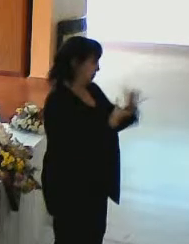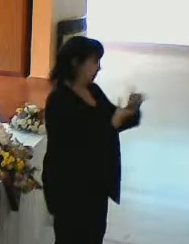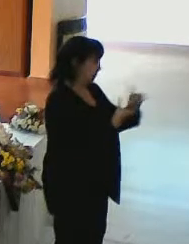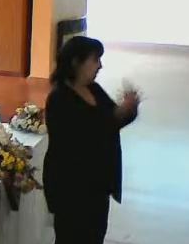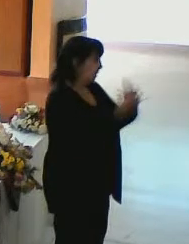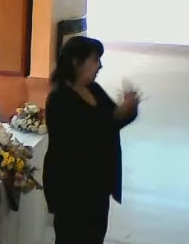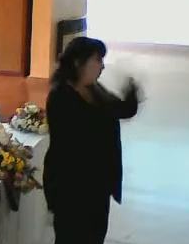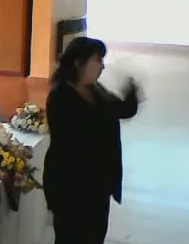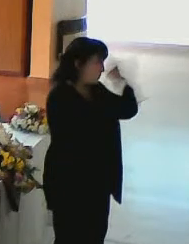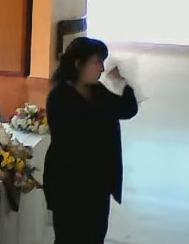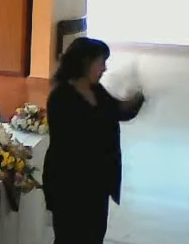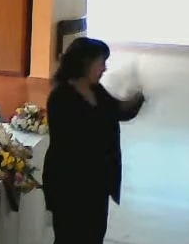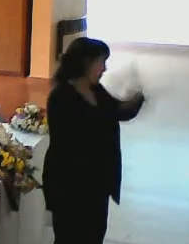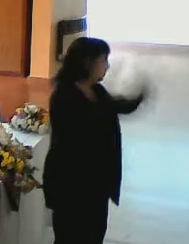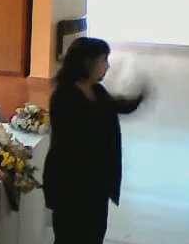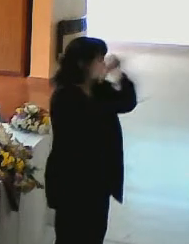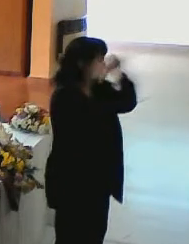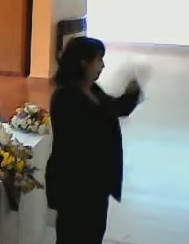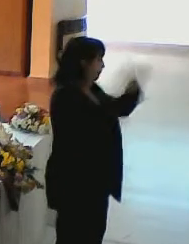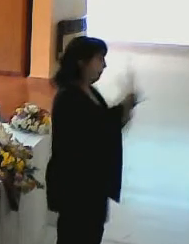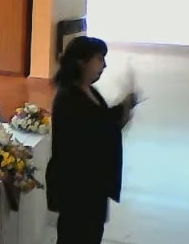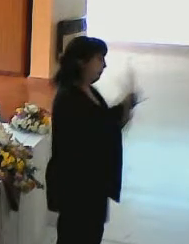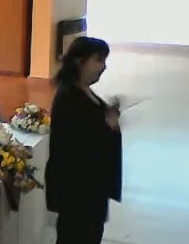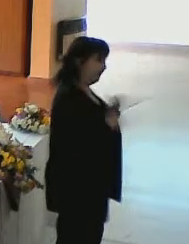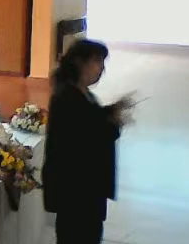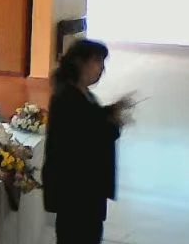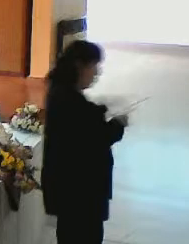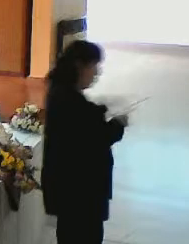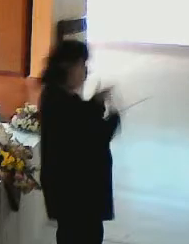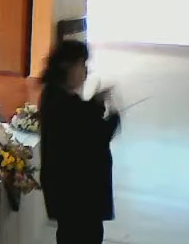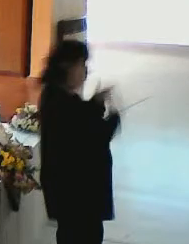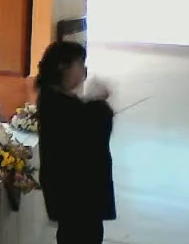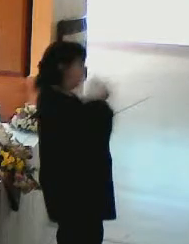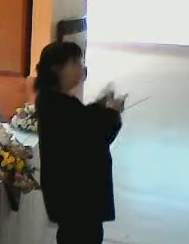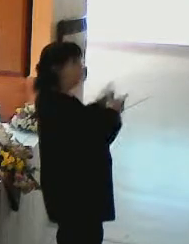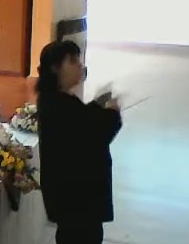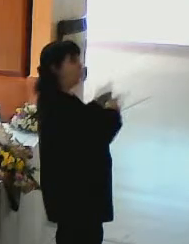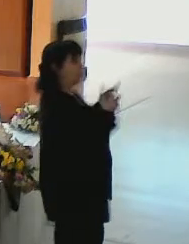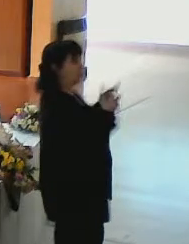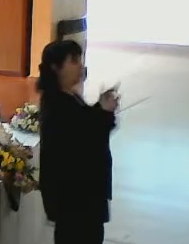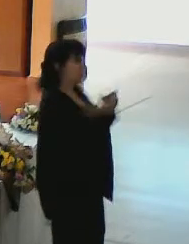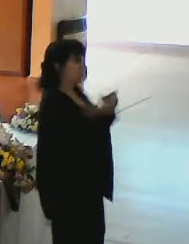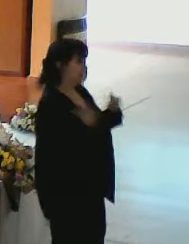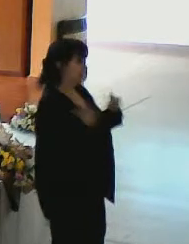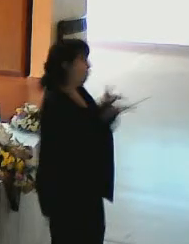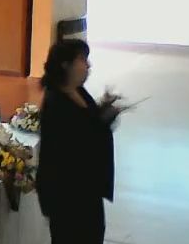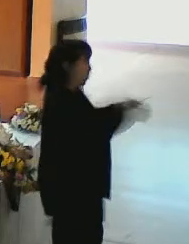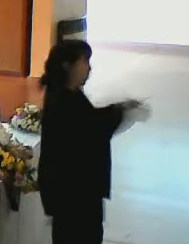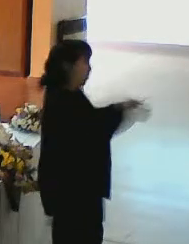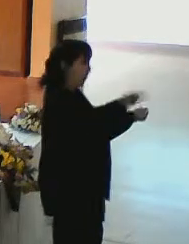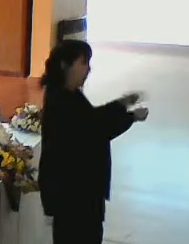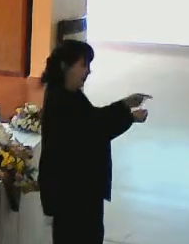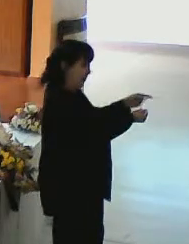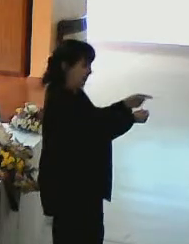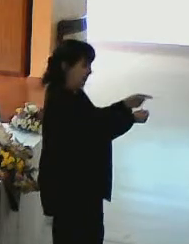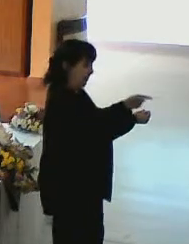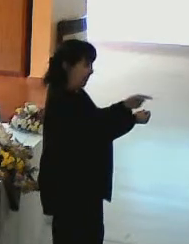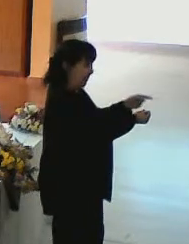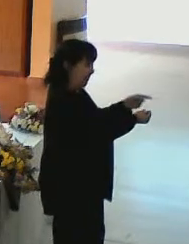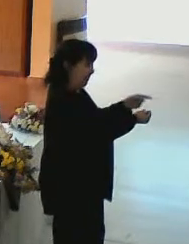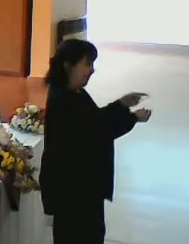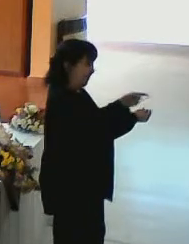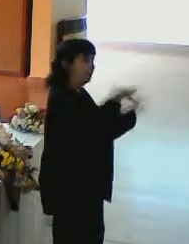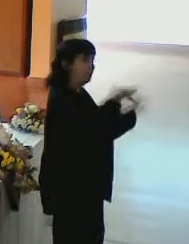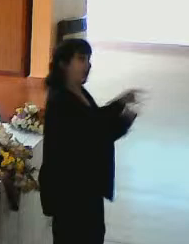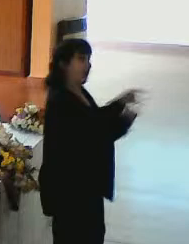Que eso es lo que tenemos que hacer nosotros con él para que él también aprenda. ¿Sí? O sea, que el déficit que tiene lo tenemos que usar nosotros